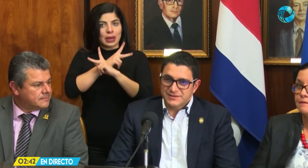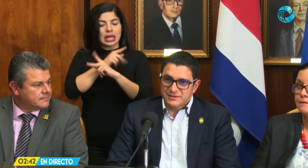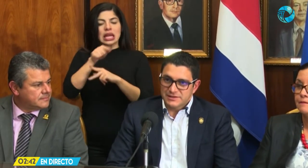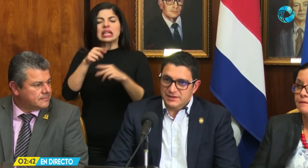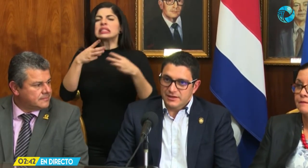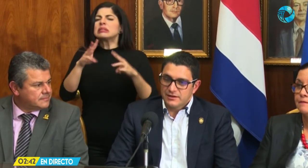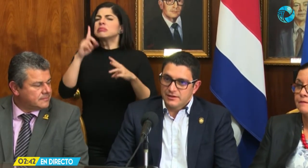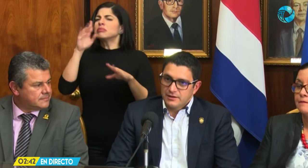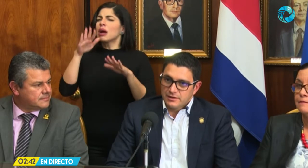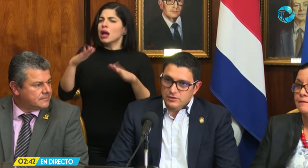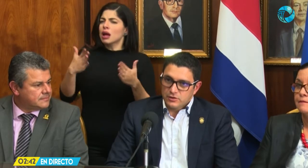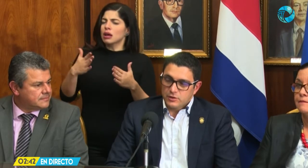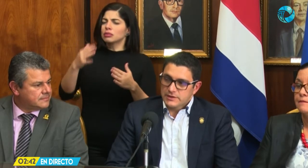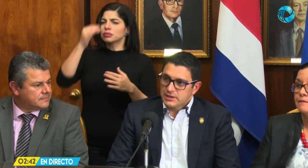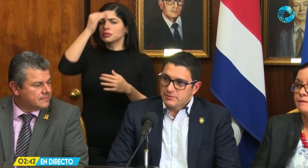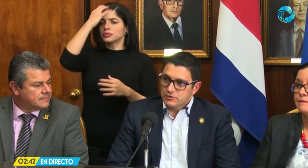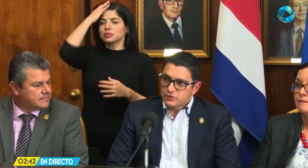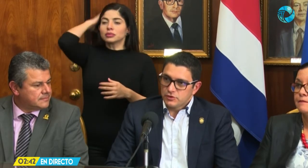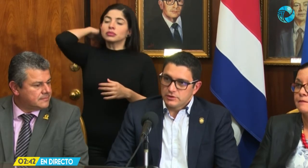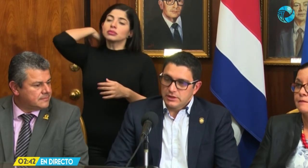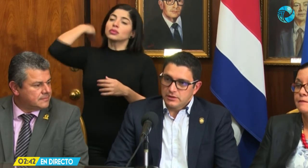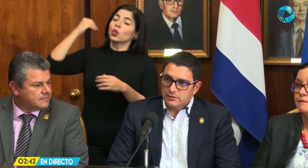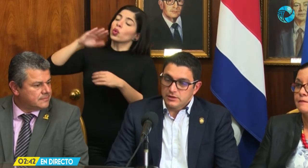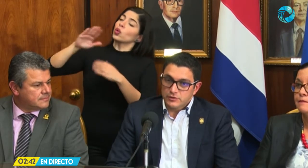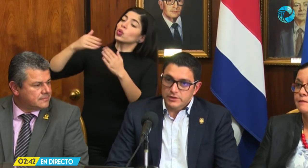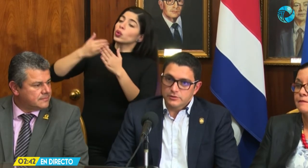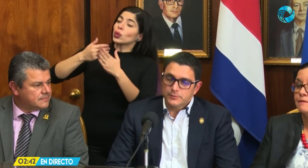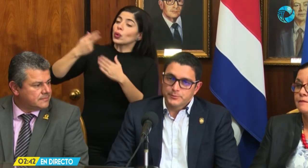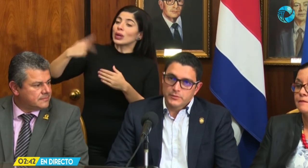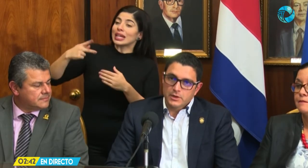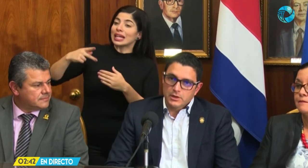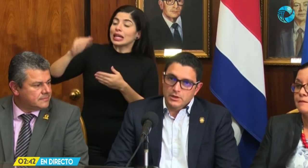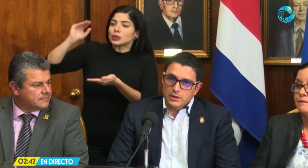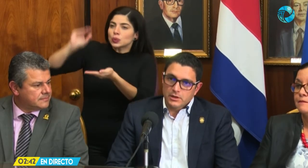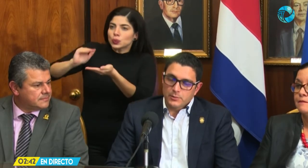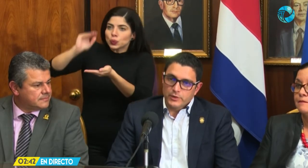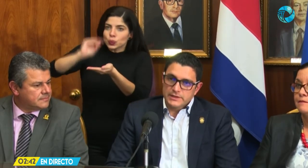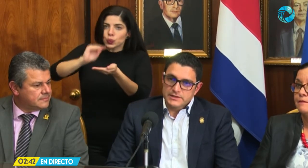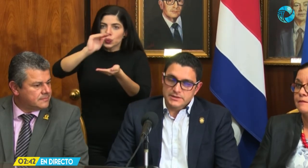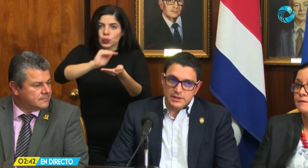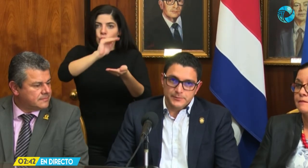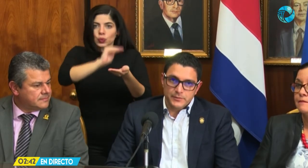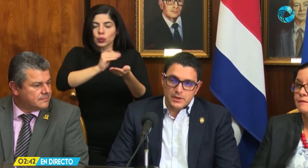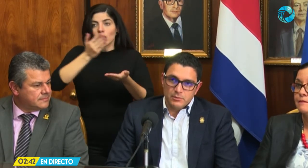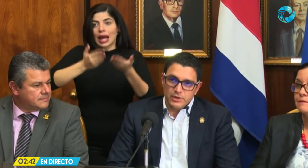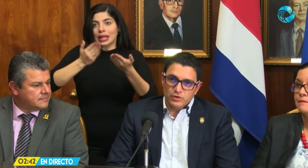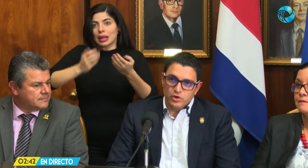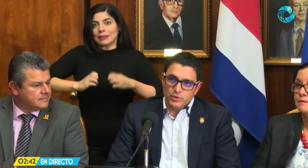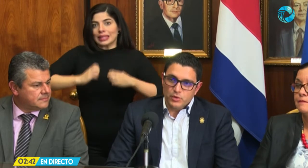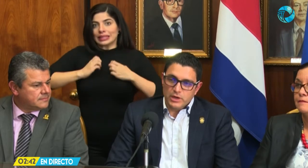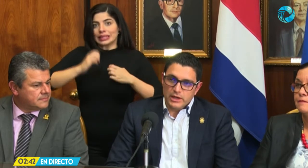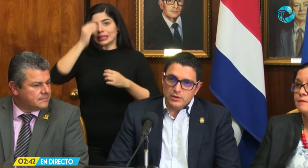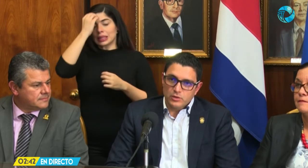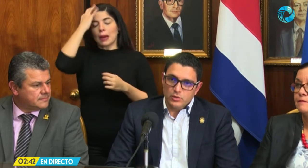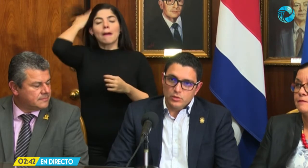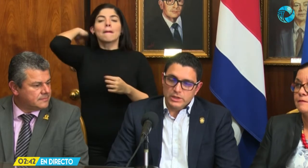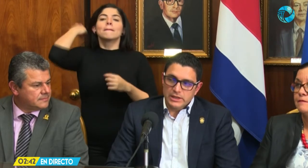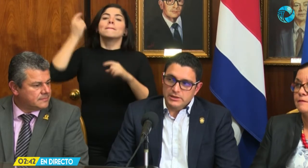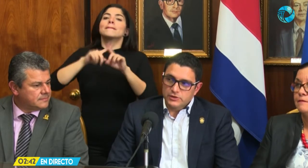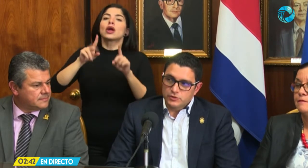es maximizar toda esa disminución del riesgo que puede existir, pero no